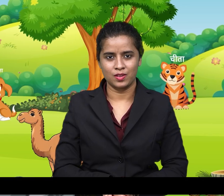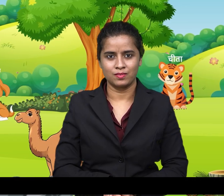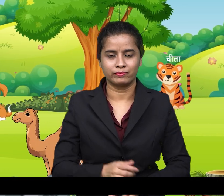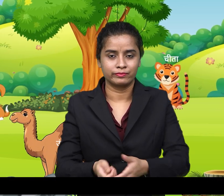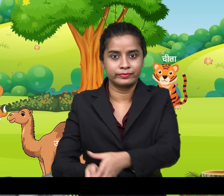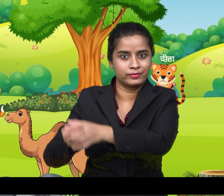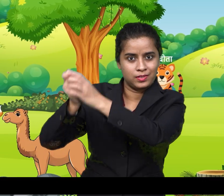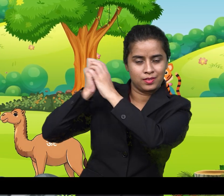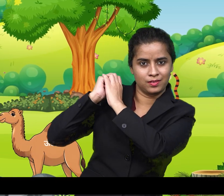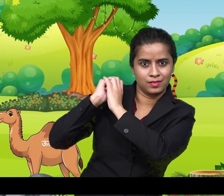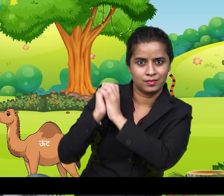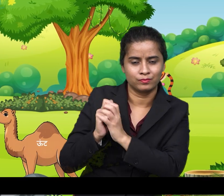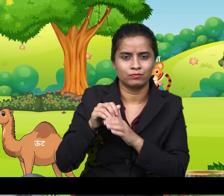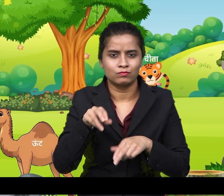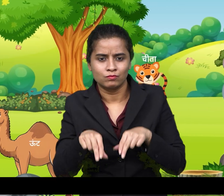गधा